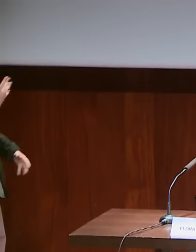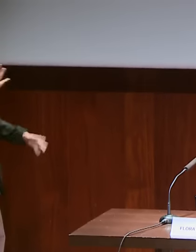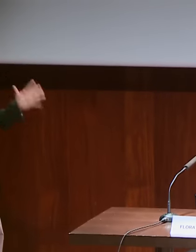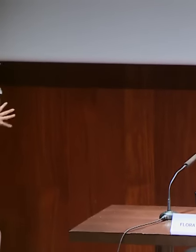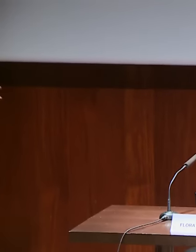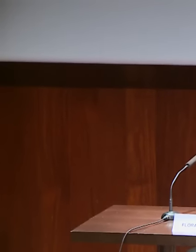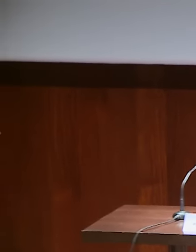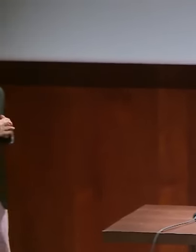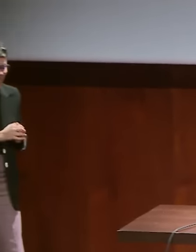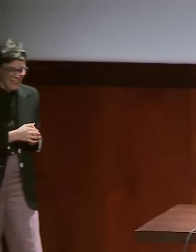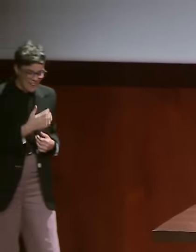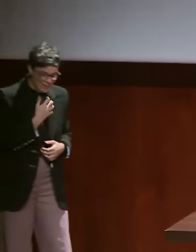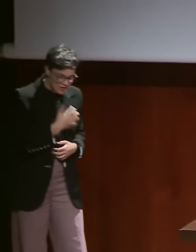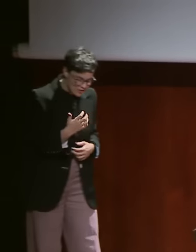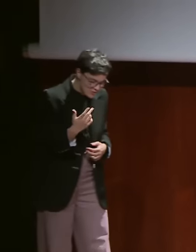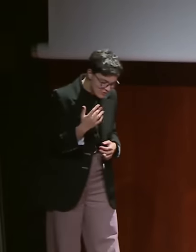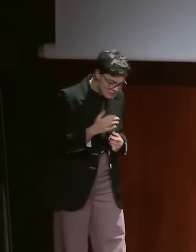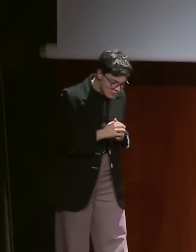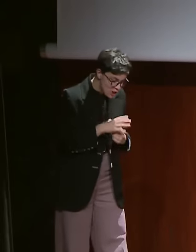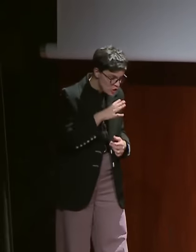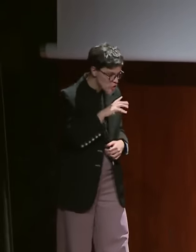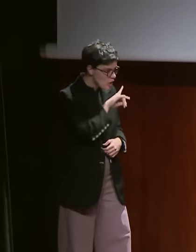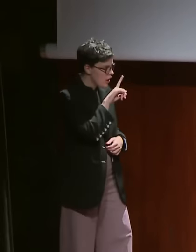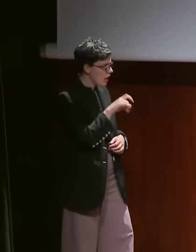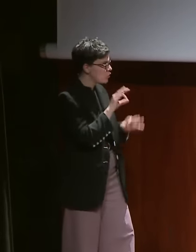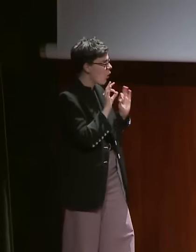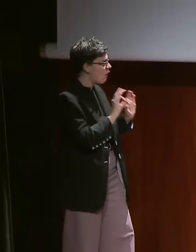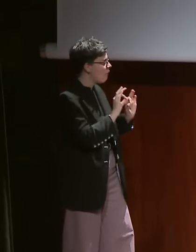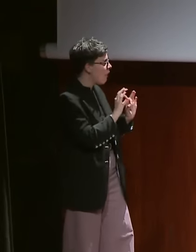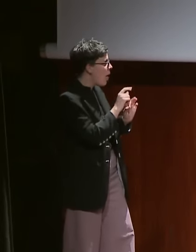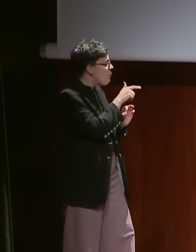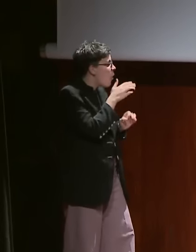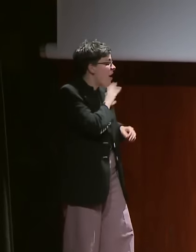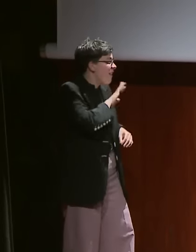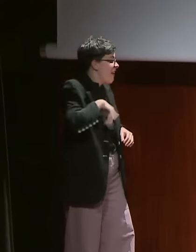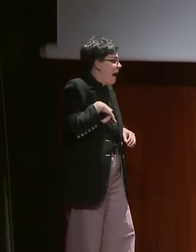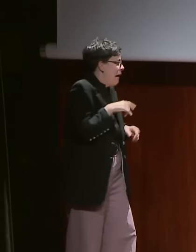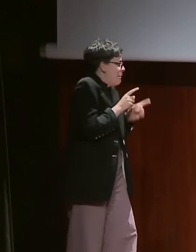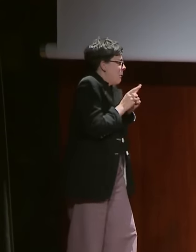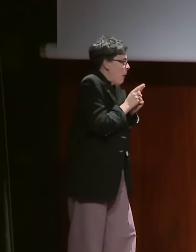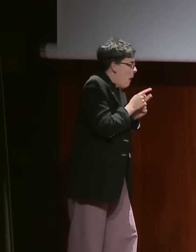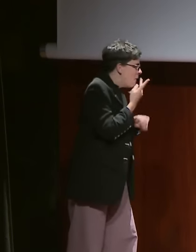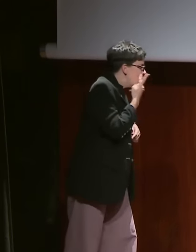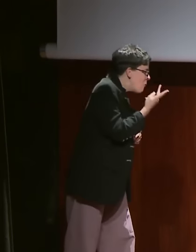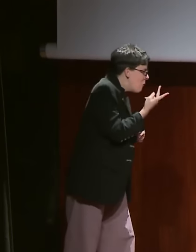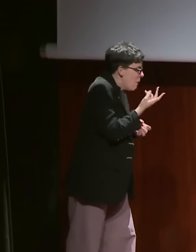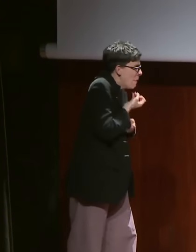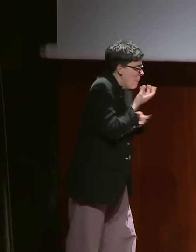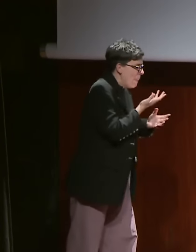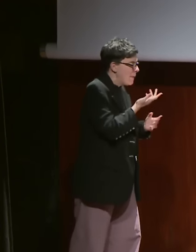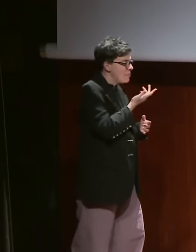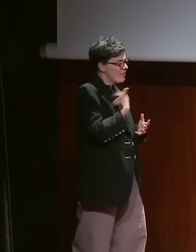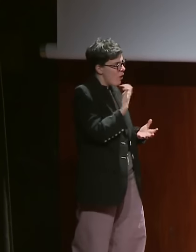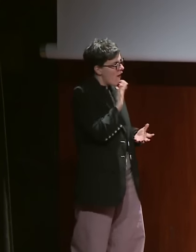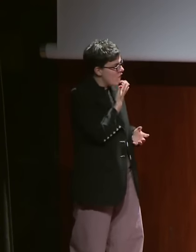Bonjour. Bonjour et merci pour cette présentation très riche. J'aurais une question qui